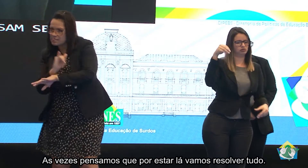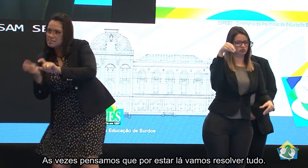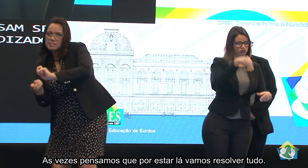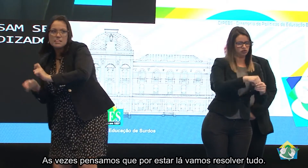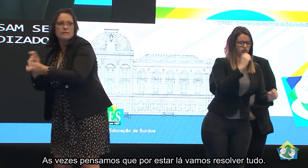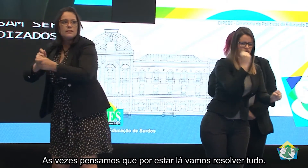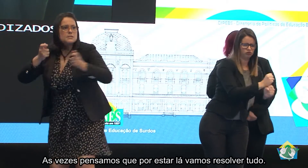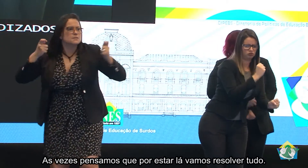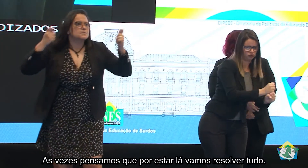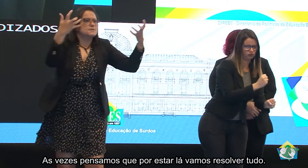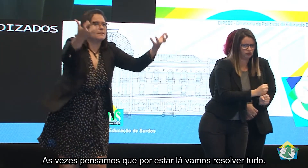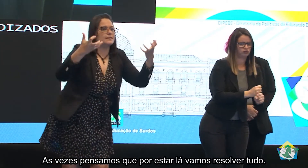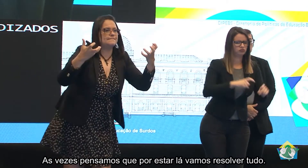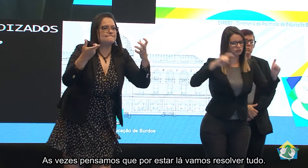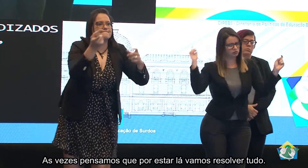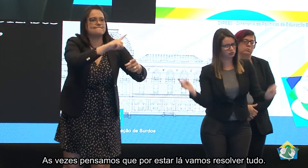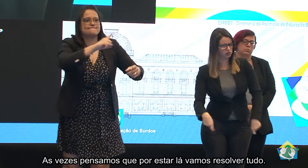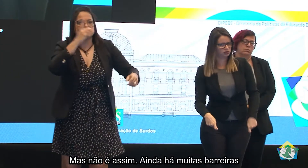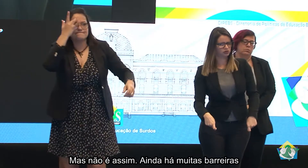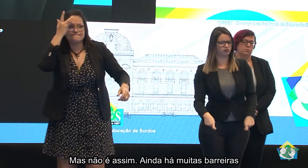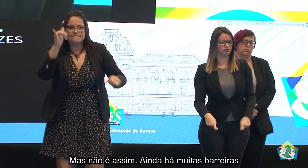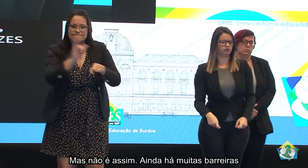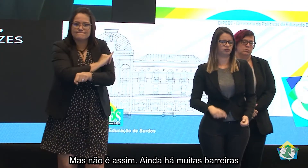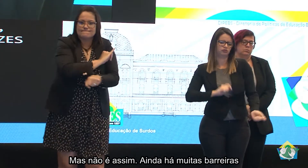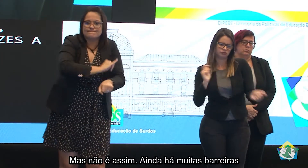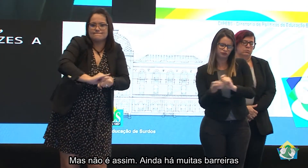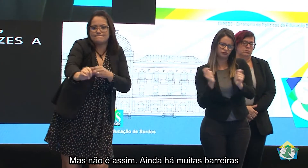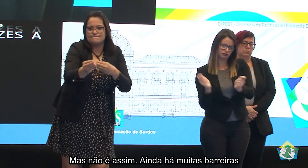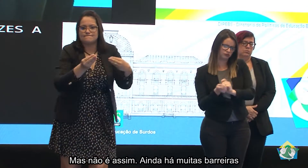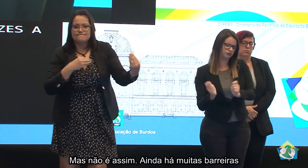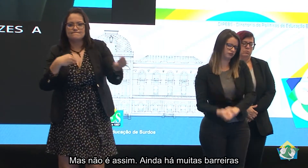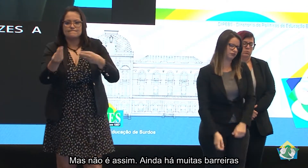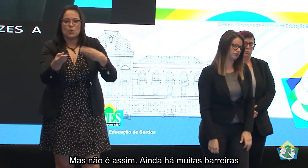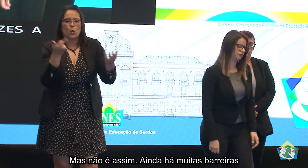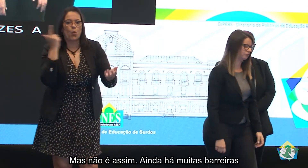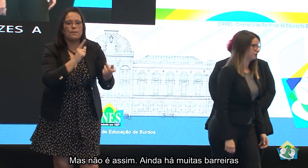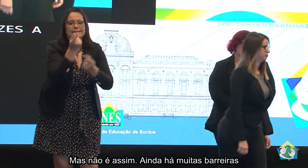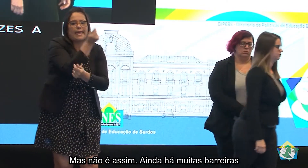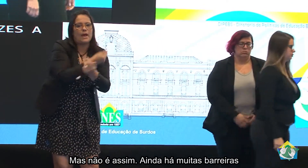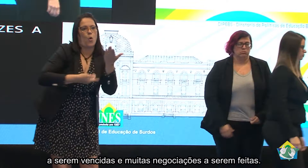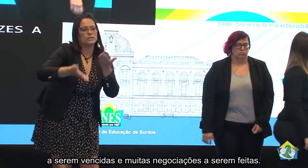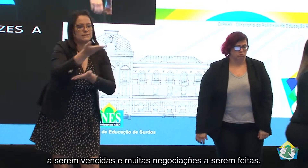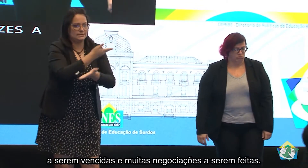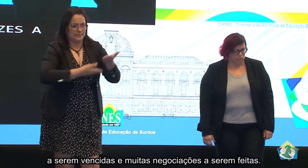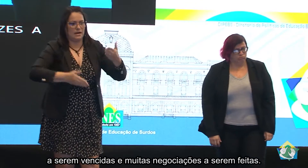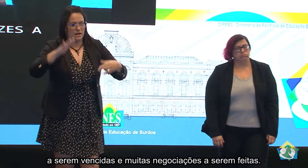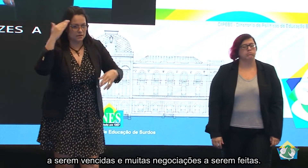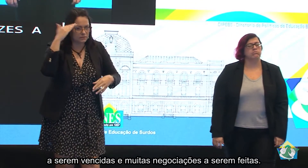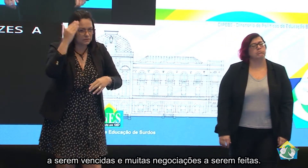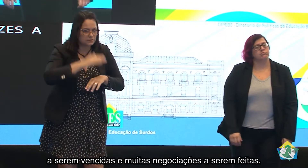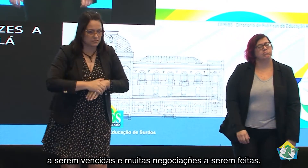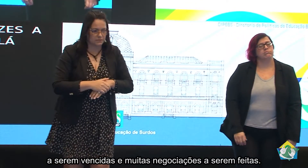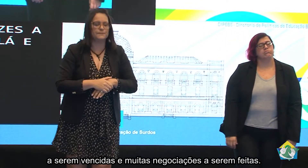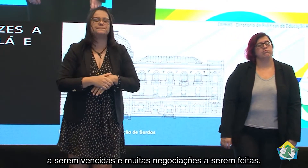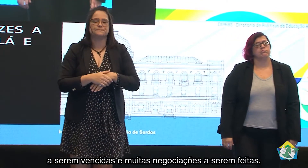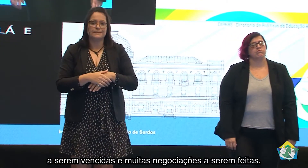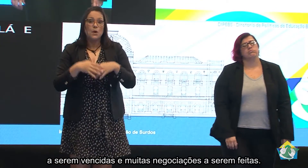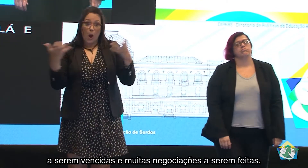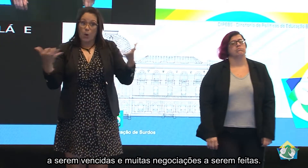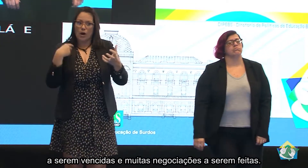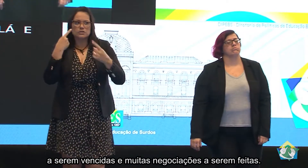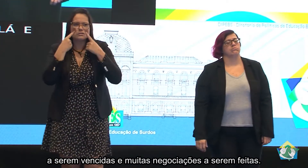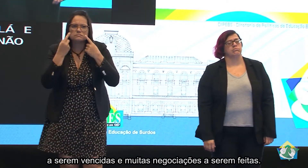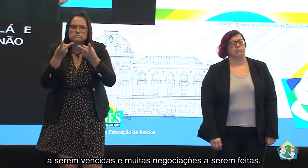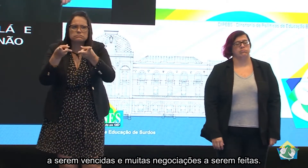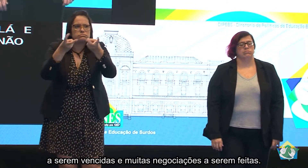vezes a gente pensa, vamos estar lá e vamos resolver tudo. Mas não é assim. Há ainda muitas barreiras a serem vencidas e muitas